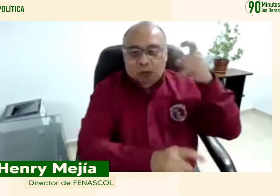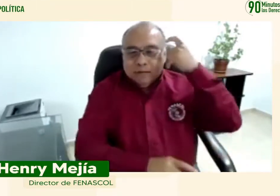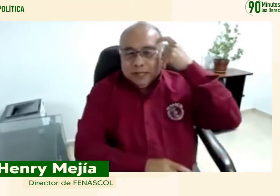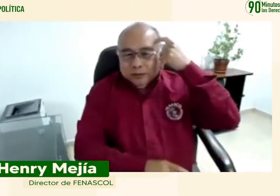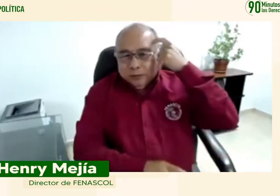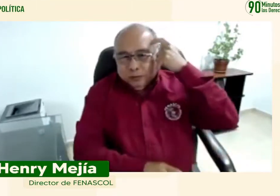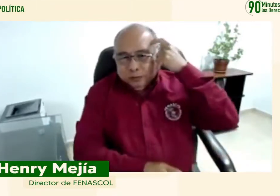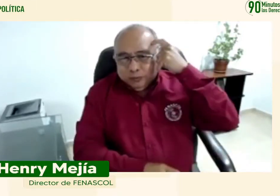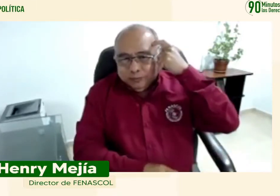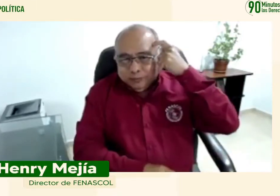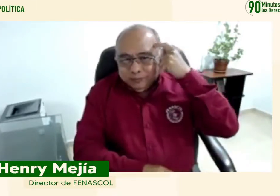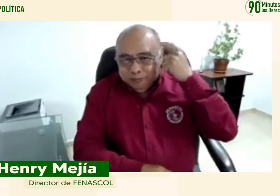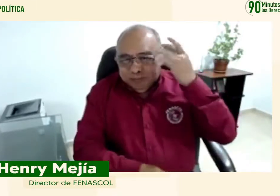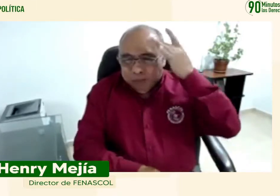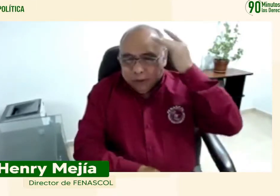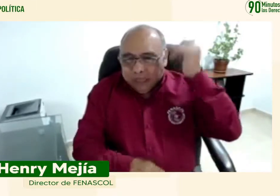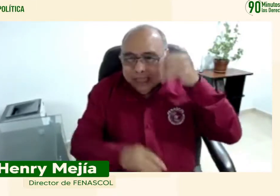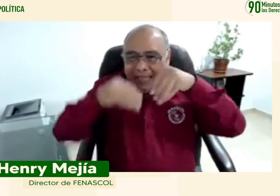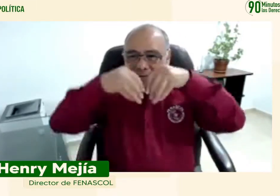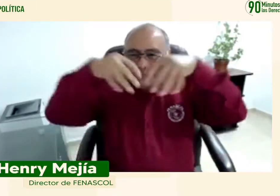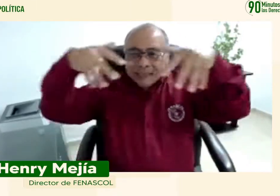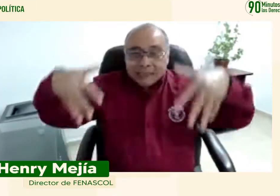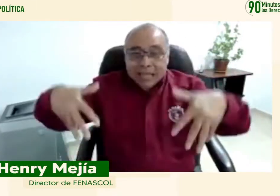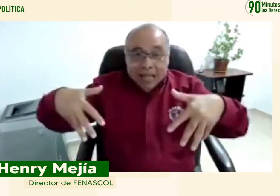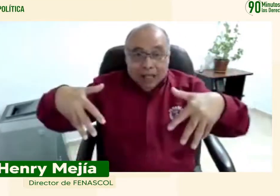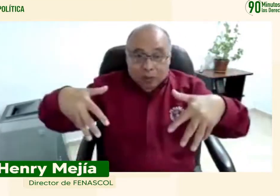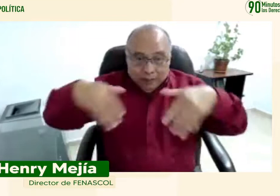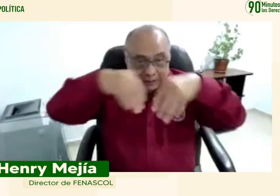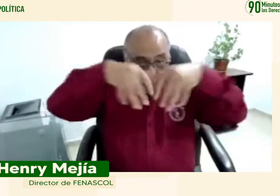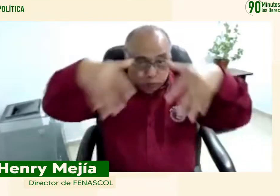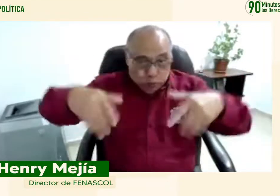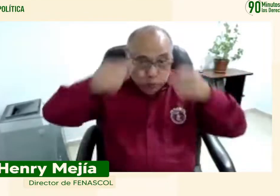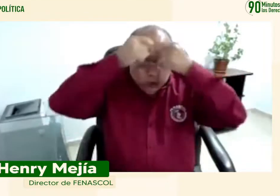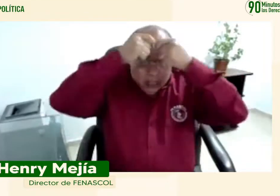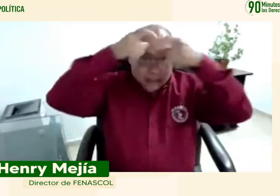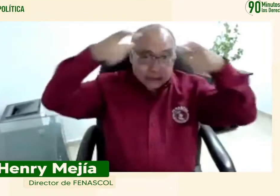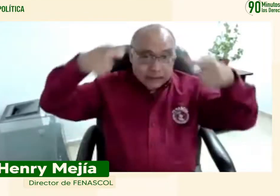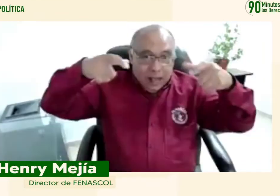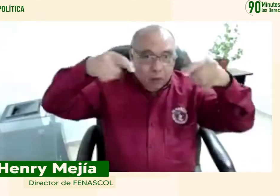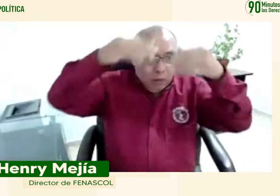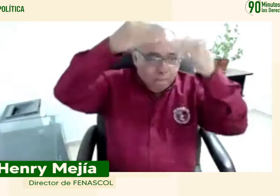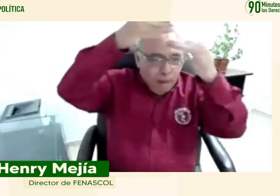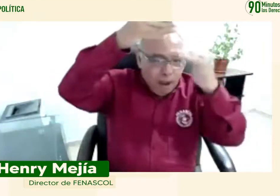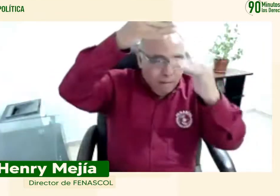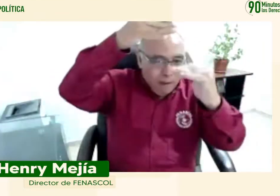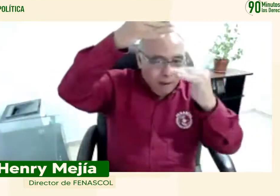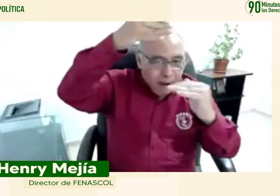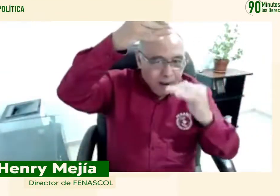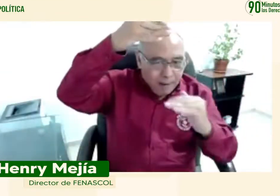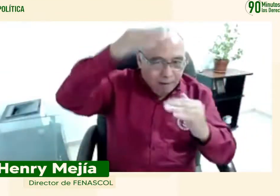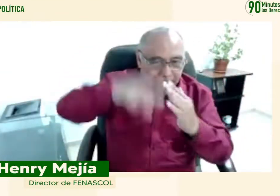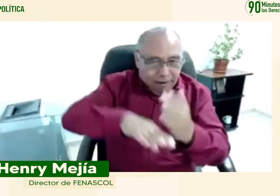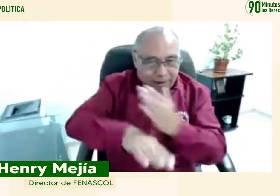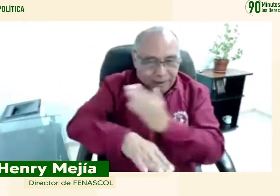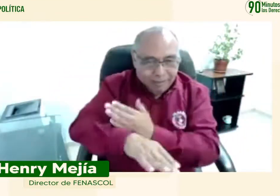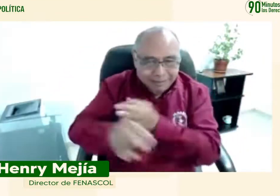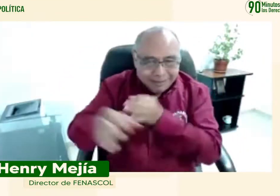pues se crea y se organiza para incidir al gobierno porque la estructura del estado tal como lo